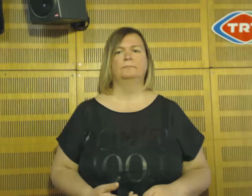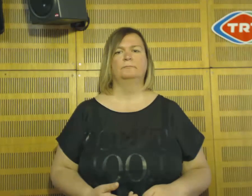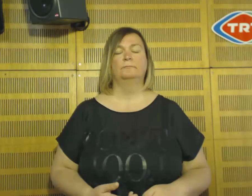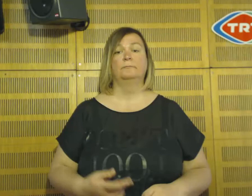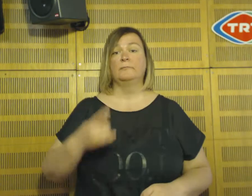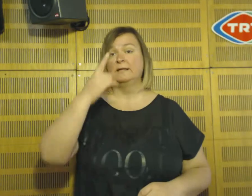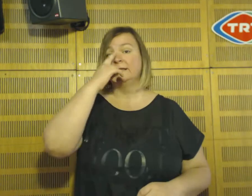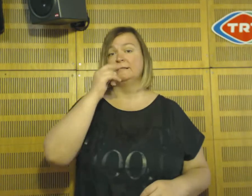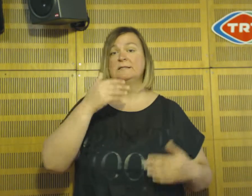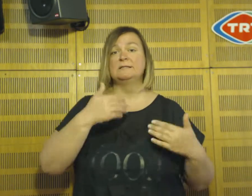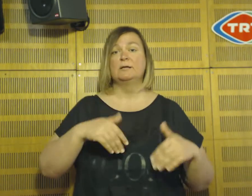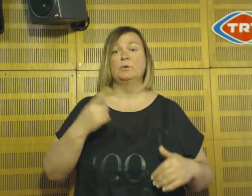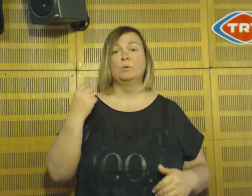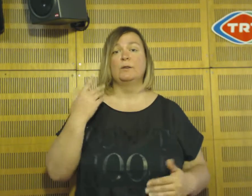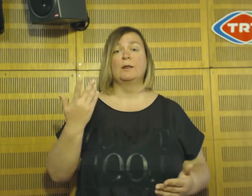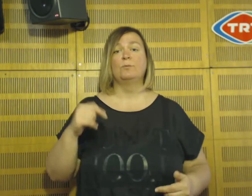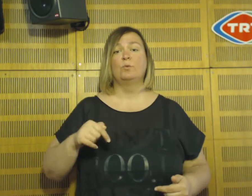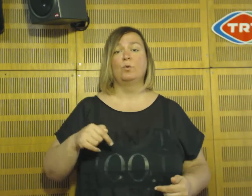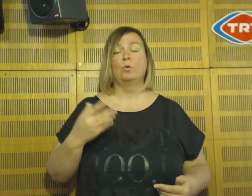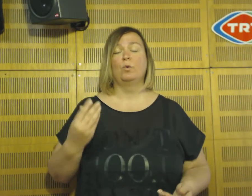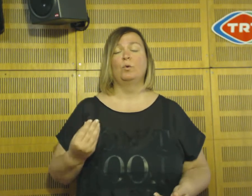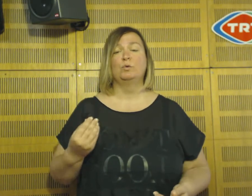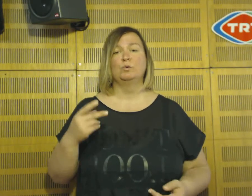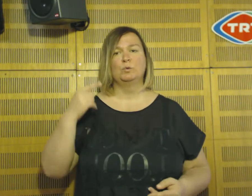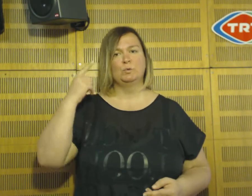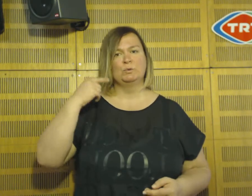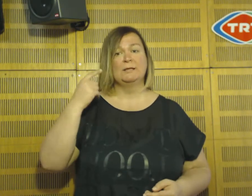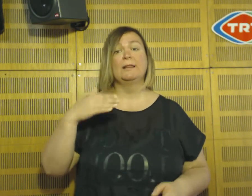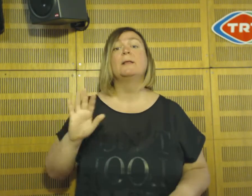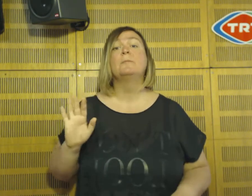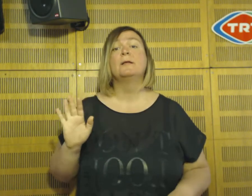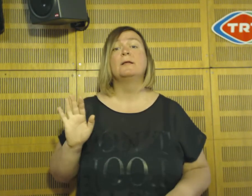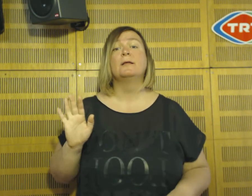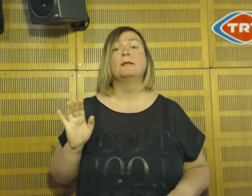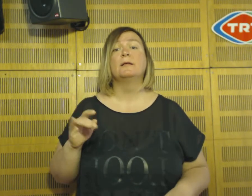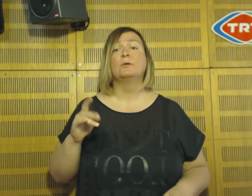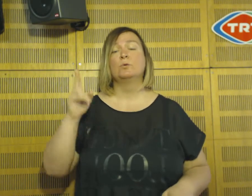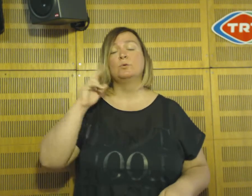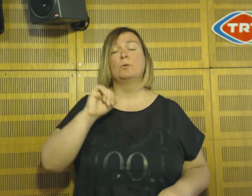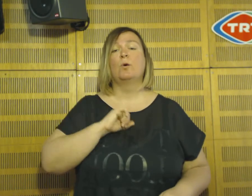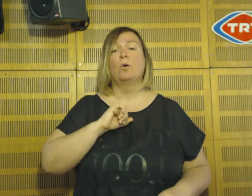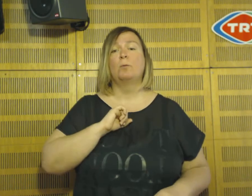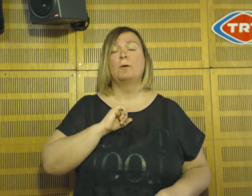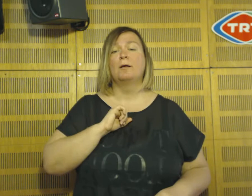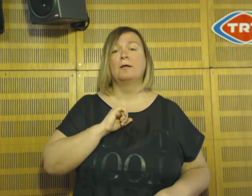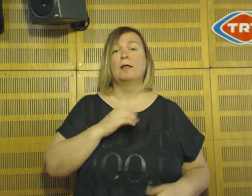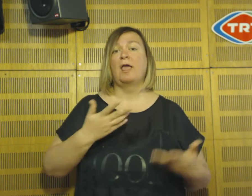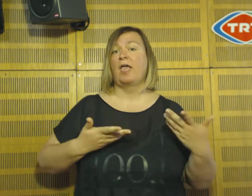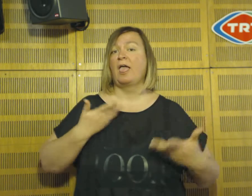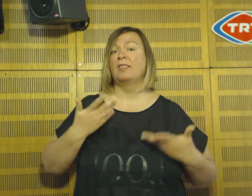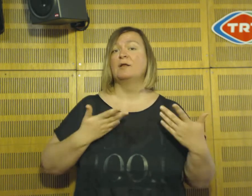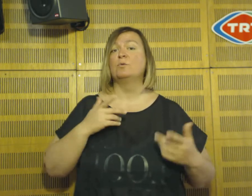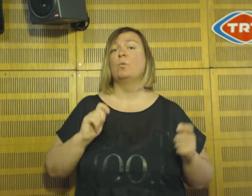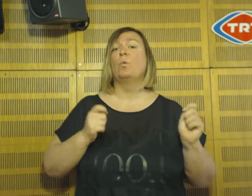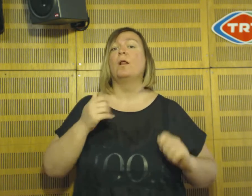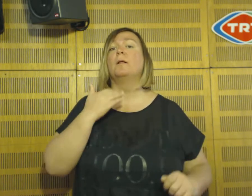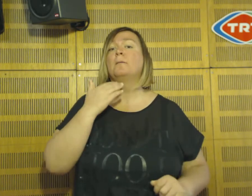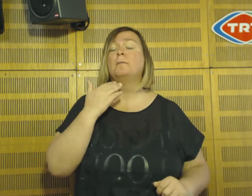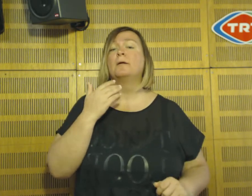İnsanı sınırlayan dün neysek bugün de oyuz düşüncesi değil mi? Güçlemekten korkmak, enerjimizi kullanamamak ve tarih